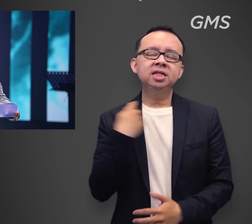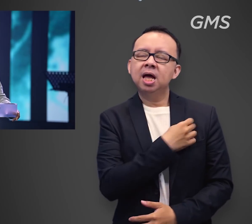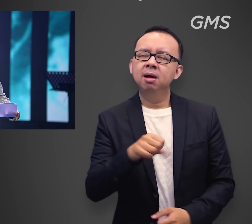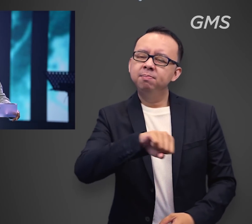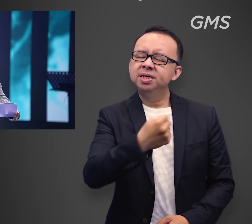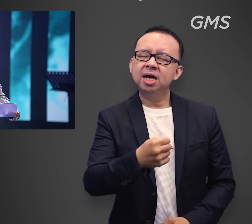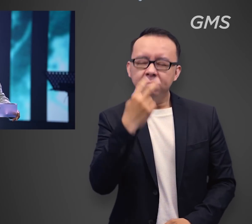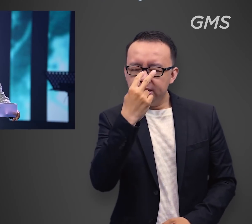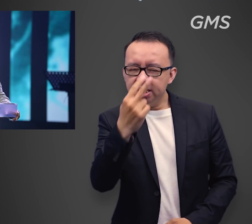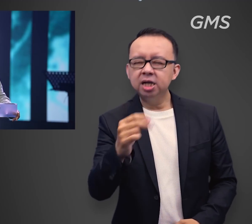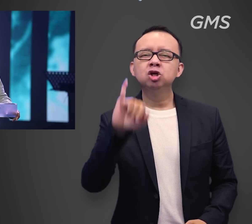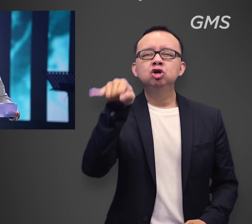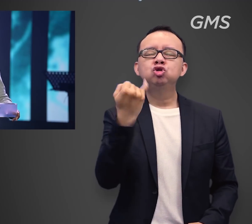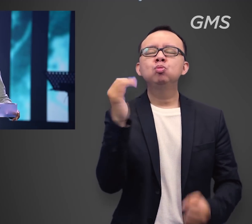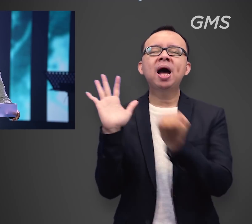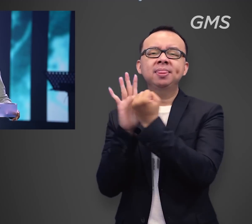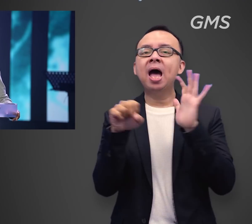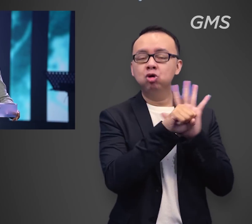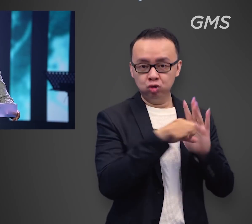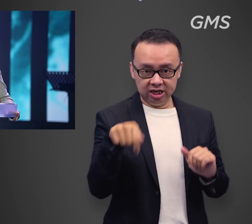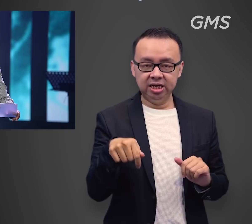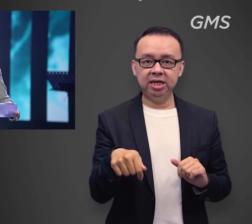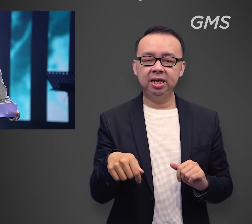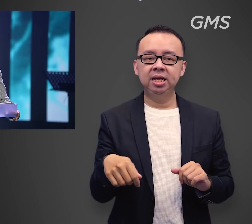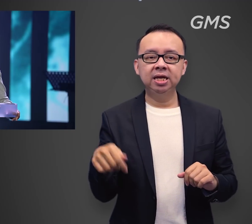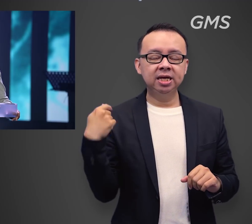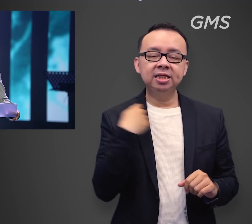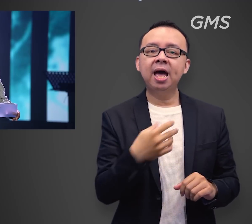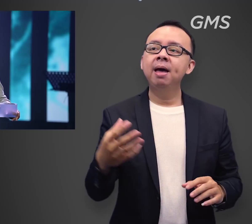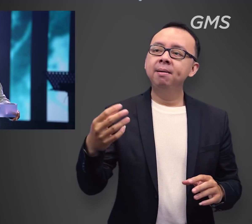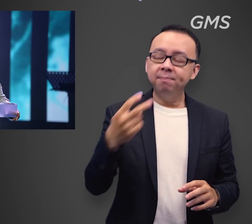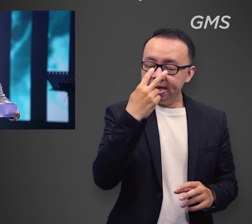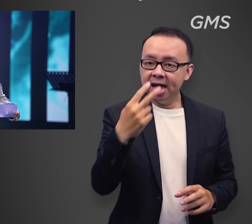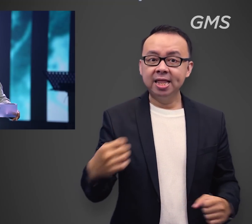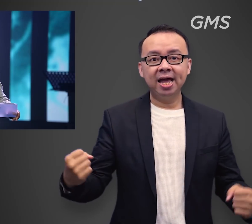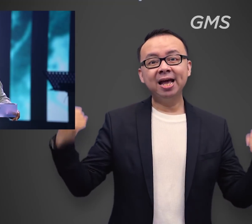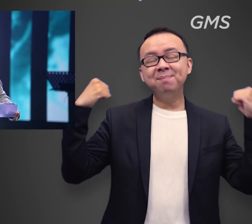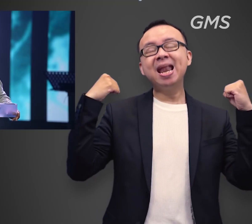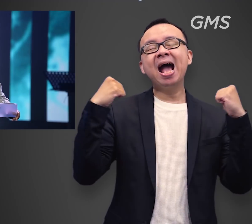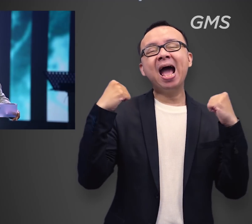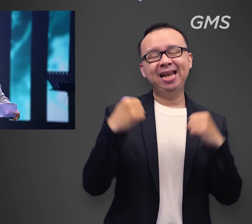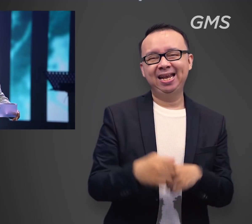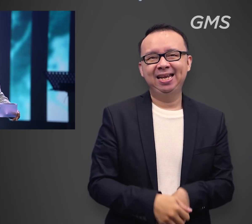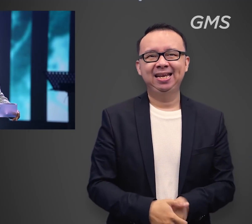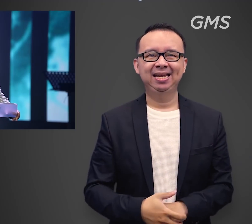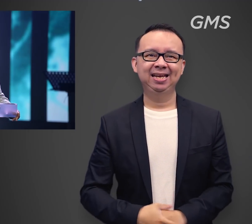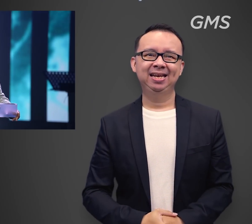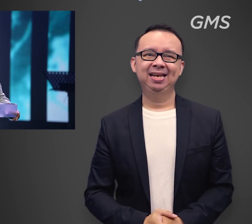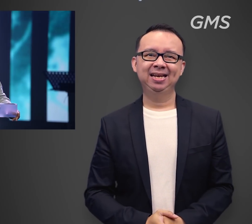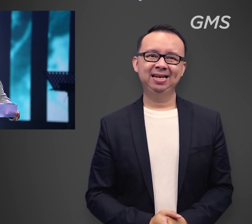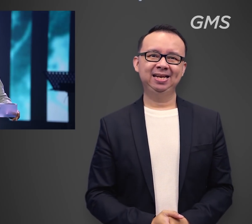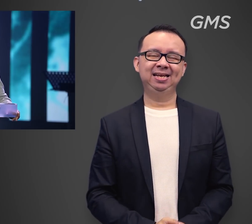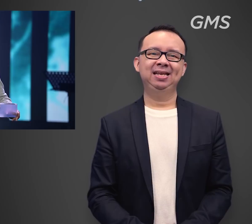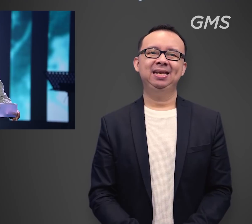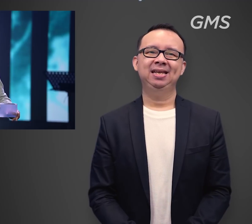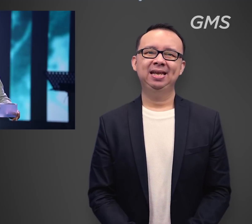mengalami kemenangan Kristus dalam hidup kita. Supaya ketika Yesus naik ke kayu salib. Salibnya tidak akan pernah sia-sia. Karena kita adalah